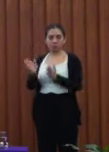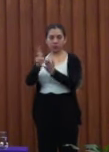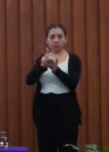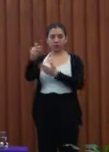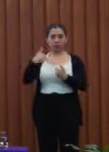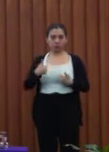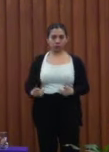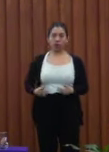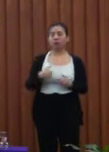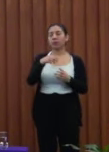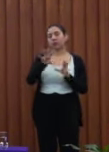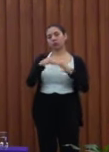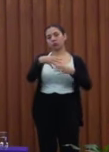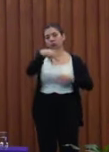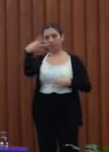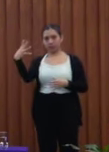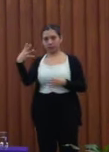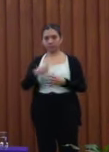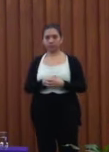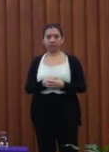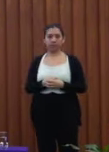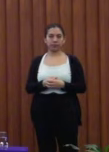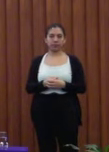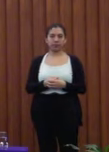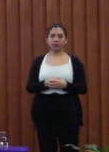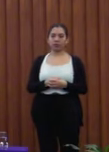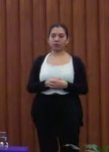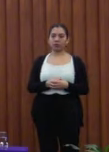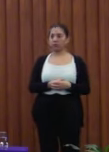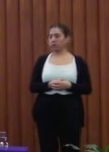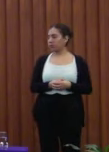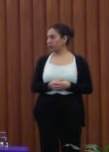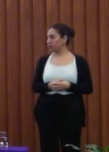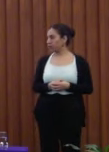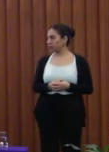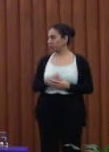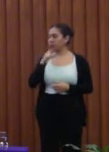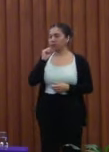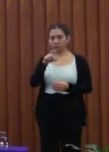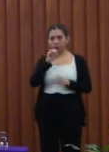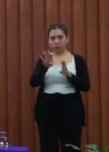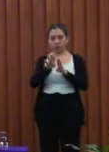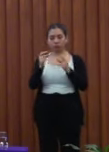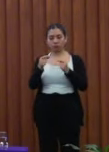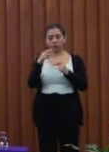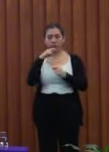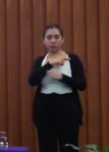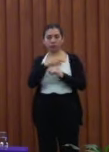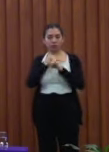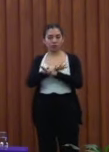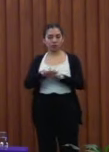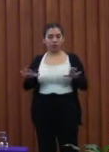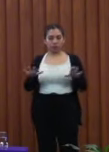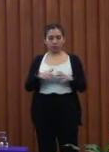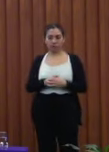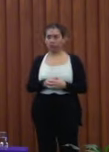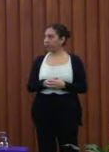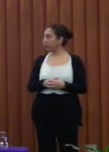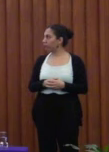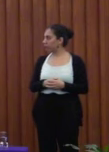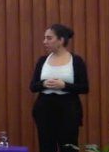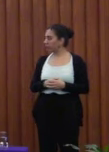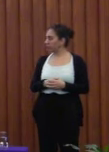LGBT+. Y lo que hicimos fue apoyar en la agilización para el registro de información. Entonces, Alejandro